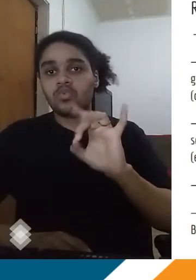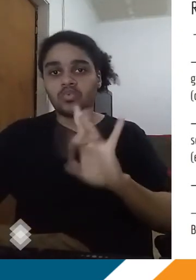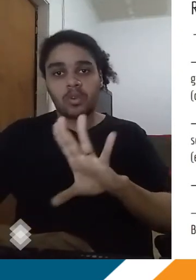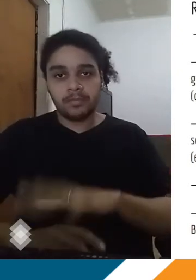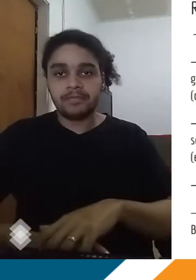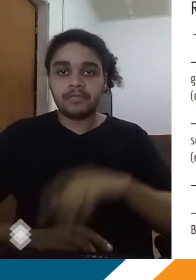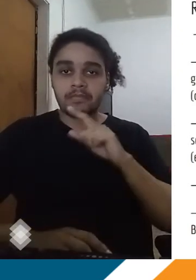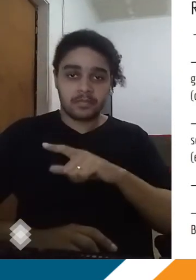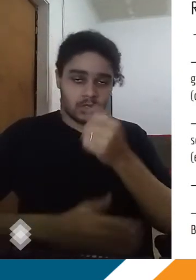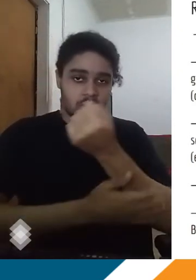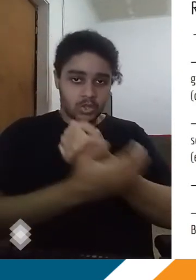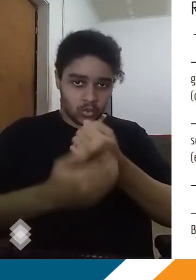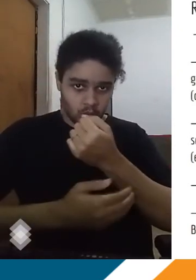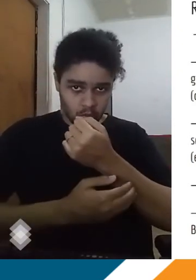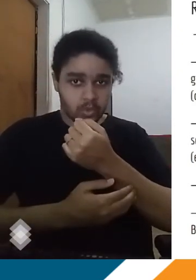erosão.